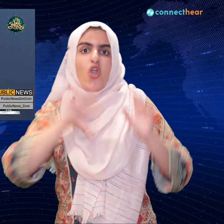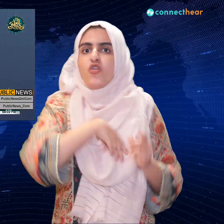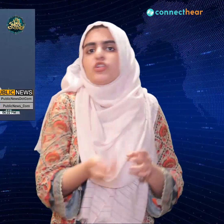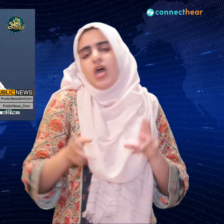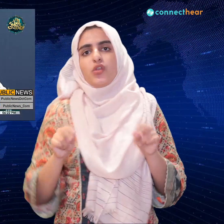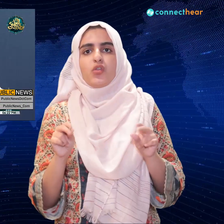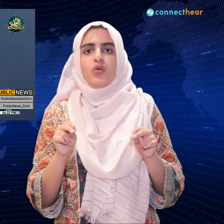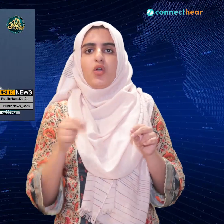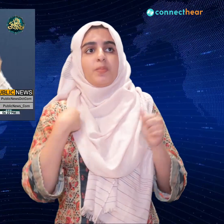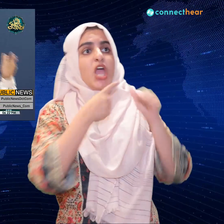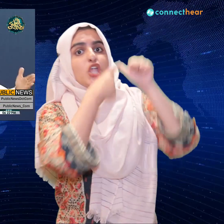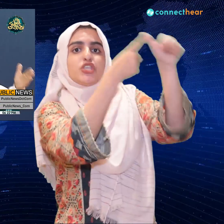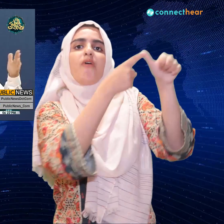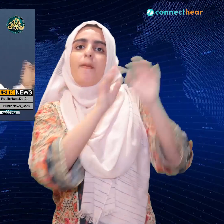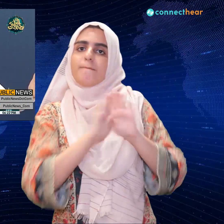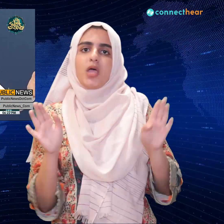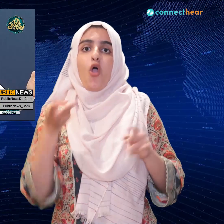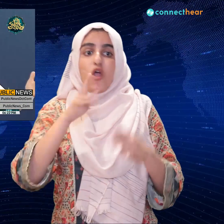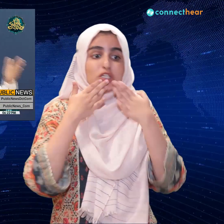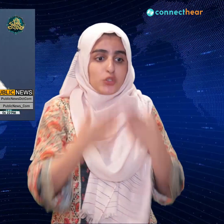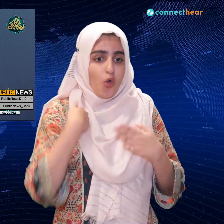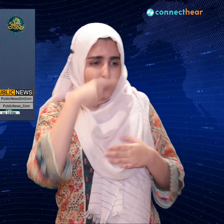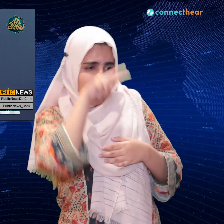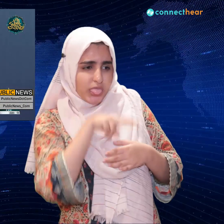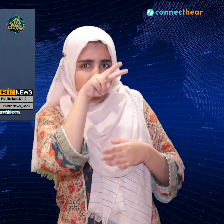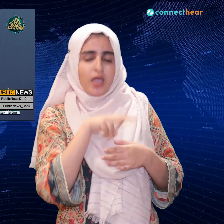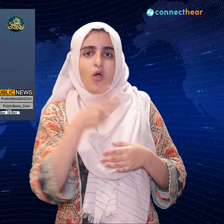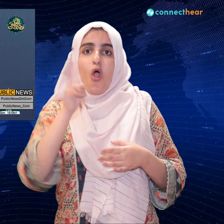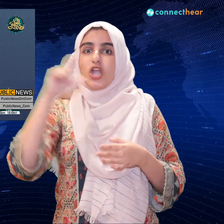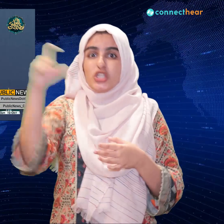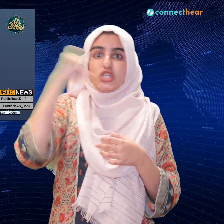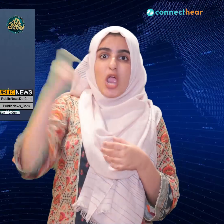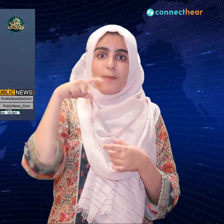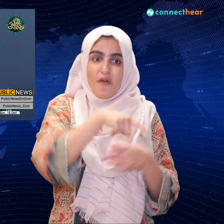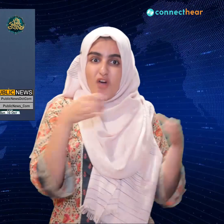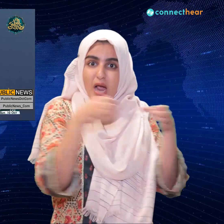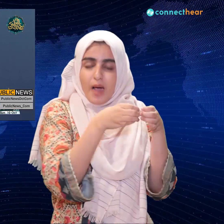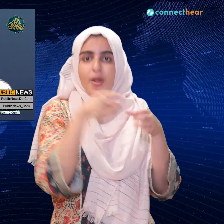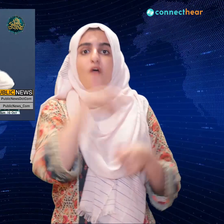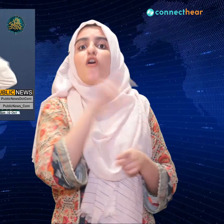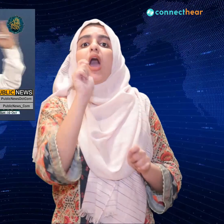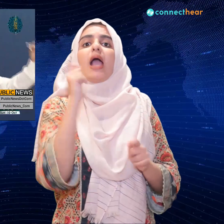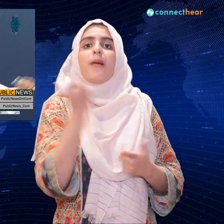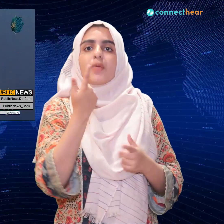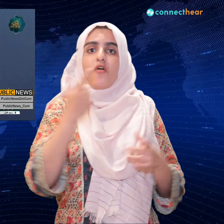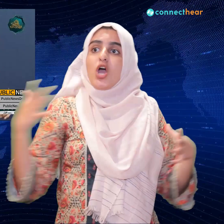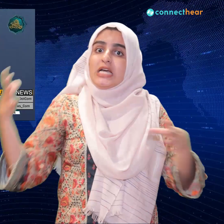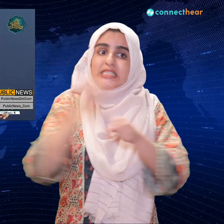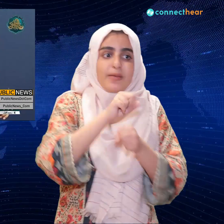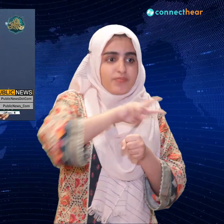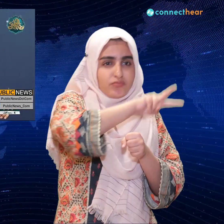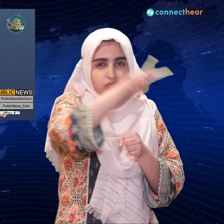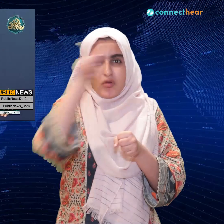نقصان کریں. اور اندر اپنے اسکولوں کا ہم مانیٹر کریں گے. جو چیئرمین ہوگا اس کمیٹی کا, اس کا کام ہوگا کہ اوور آل سارے